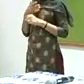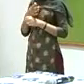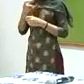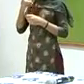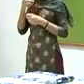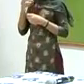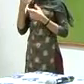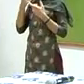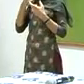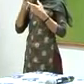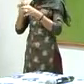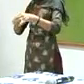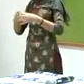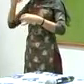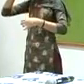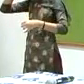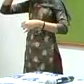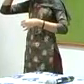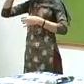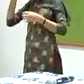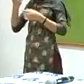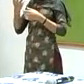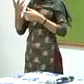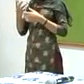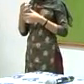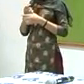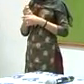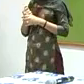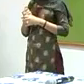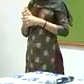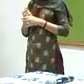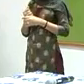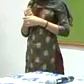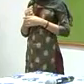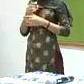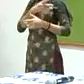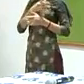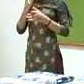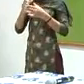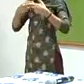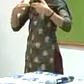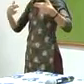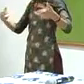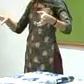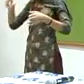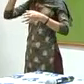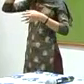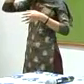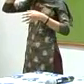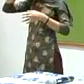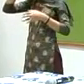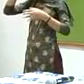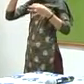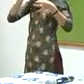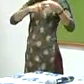सवाल है या कुछ डाउट है तो मैं इस पे I can stop here at this point and then go to the next answer. या किसी